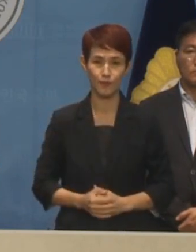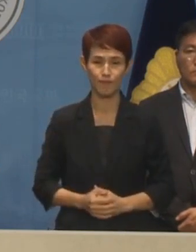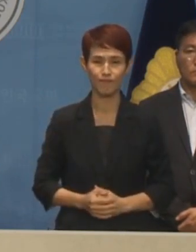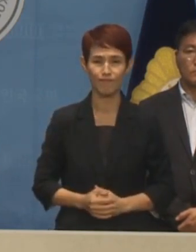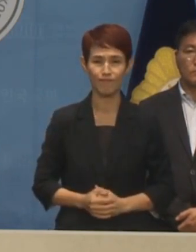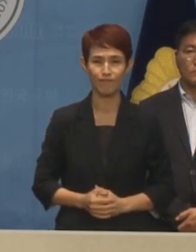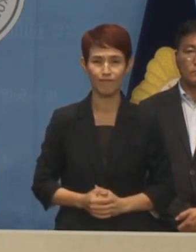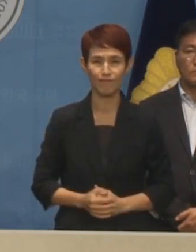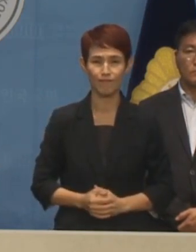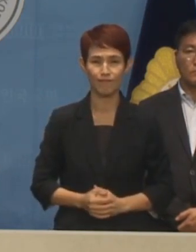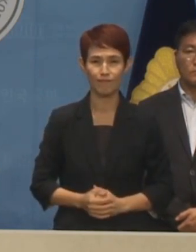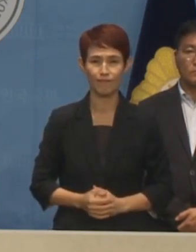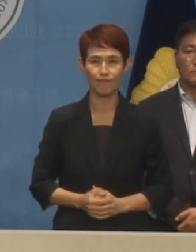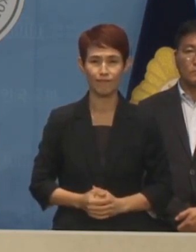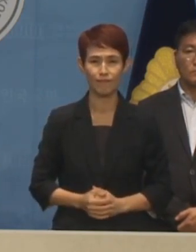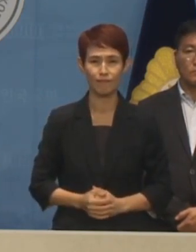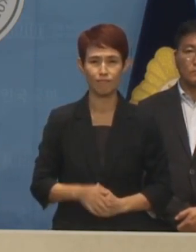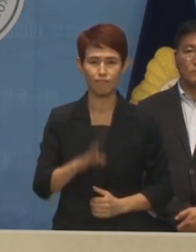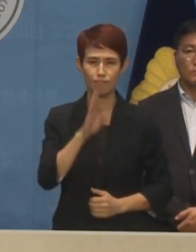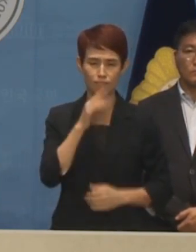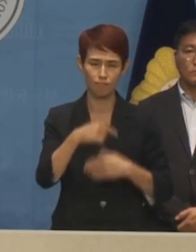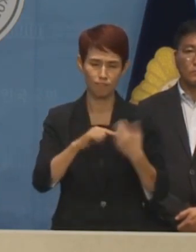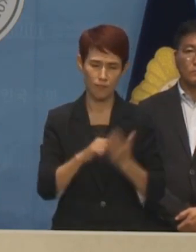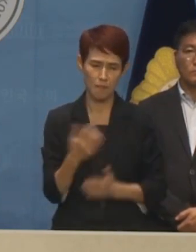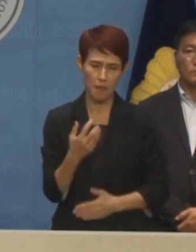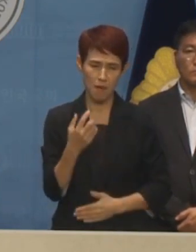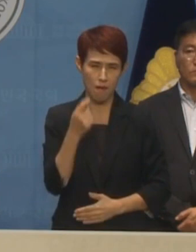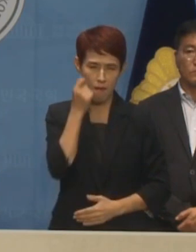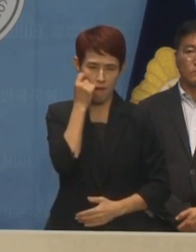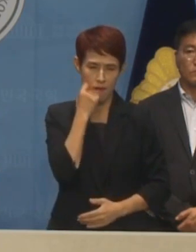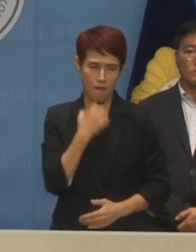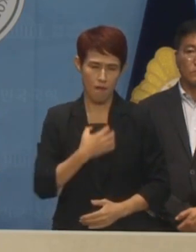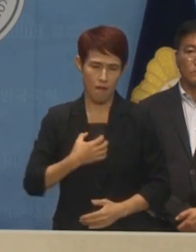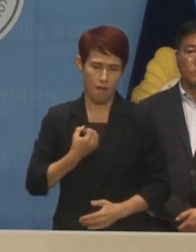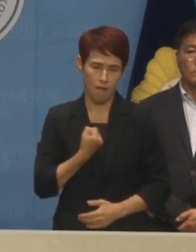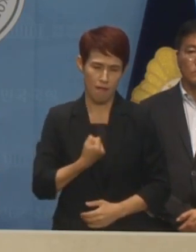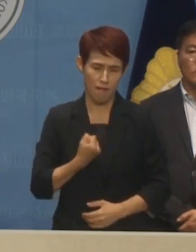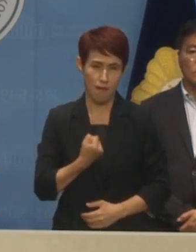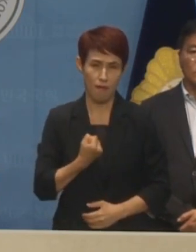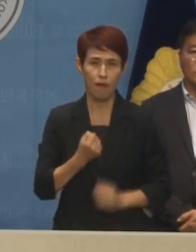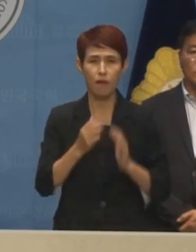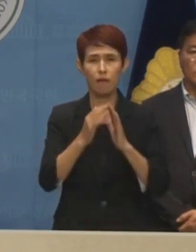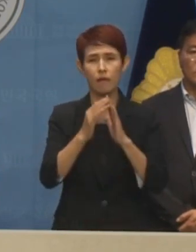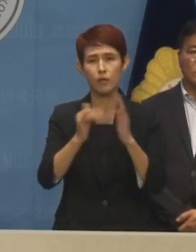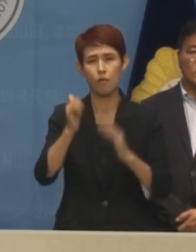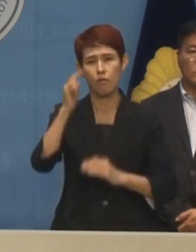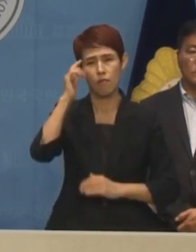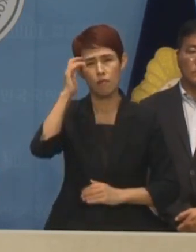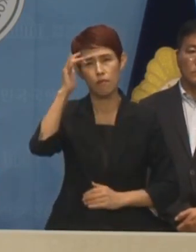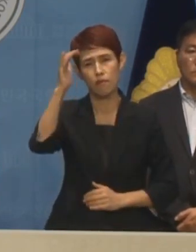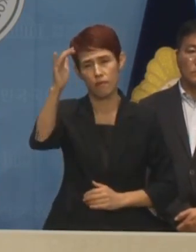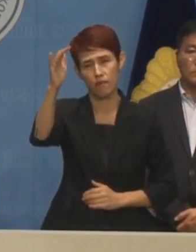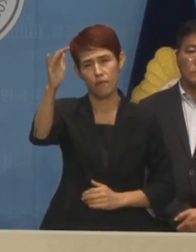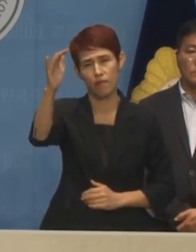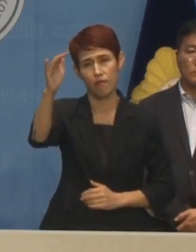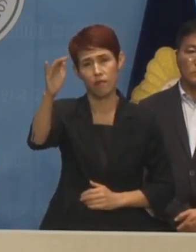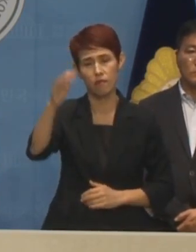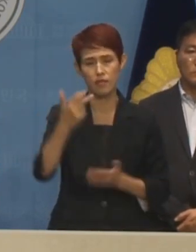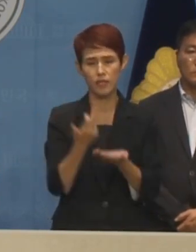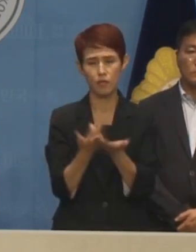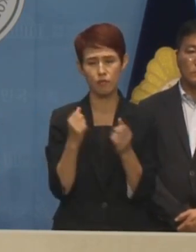여러분, 한 맺힌 서름과 가족에 대한 그리움으로 아직도 미처 제주를